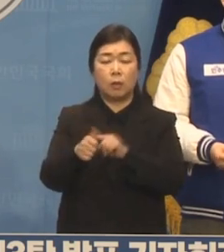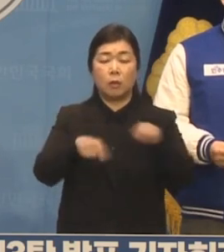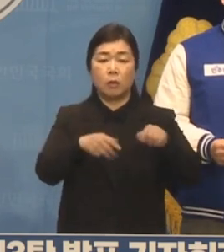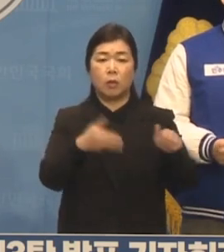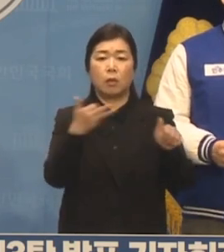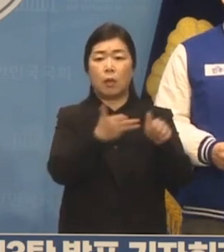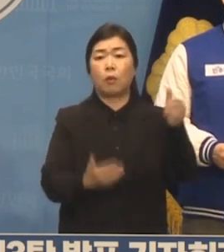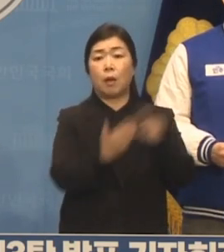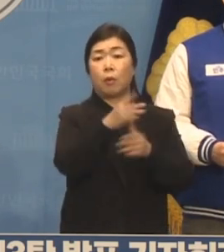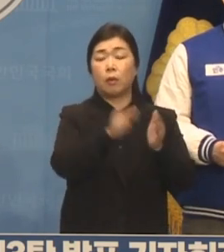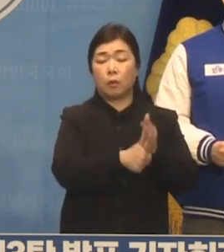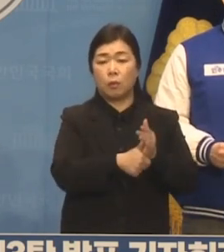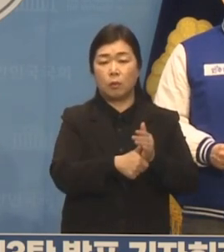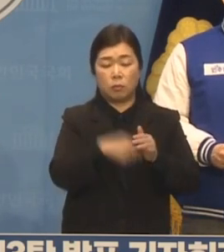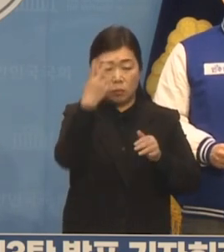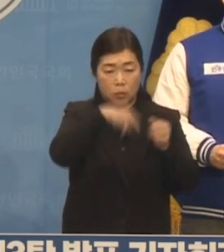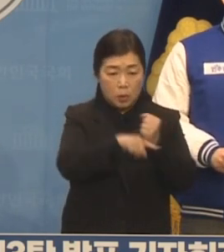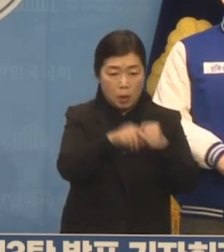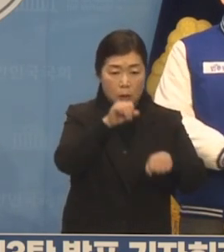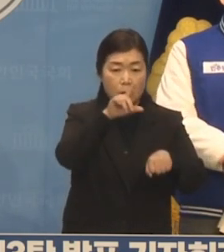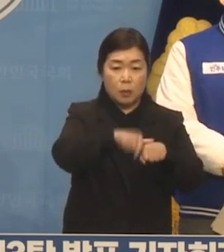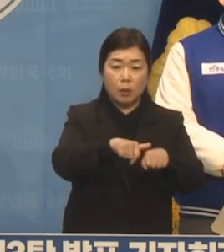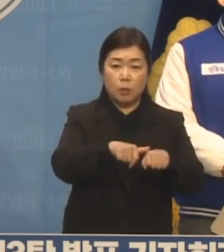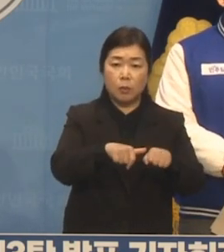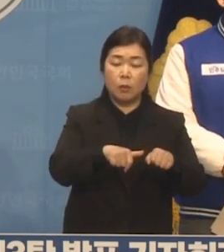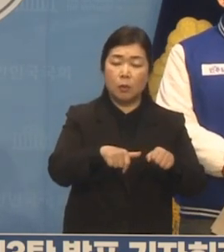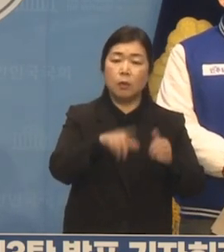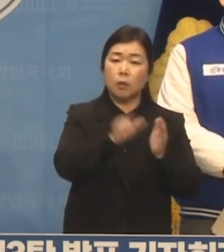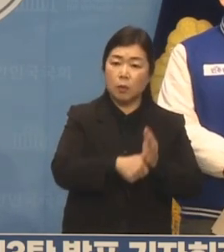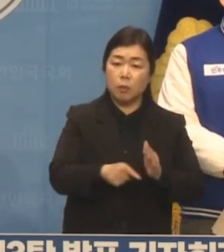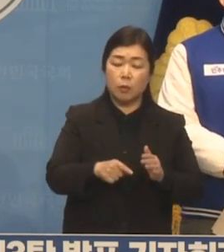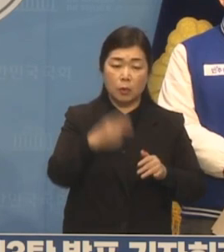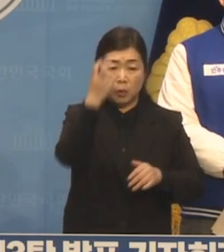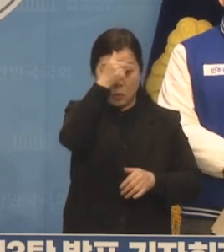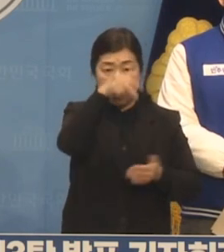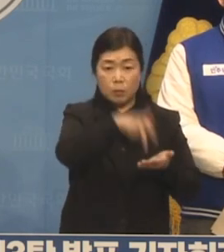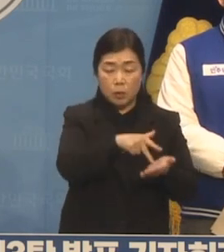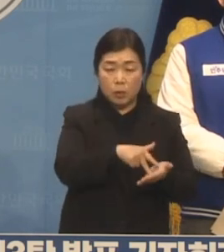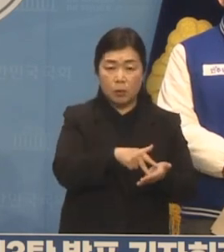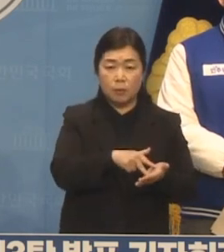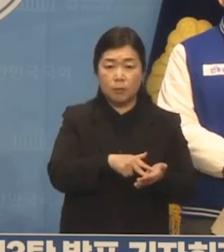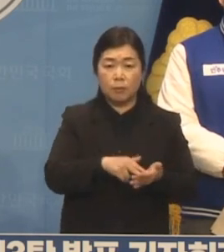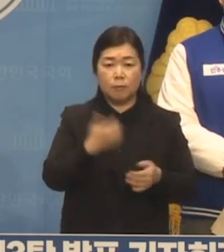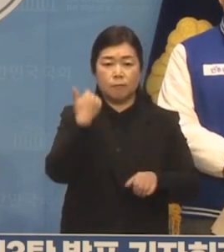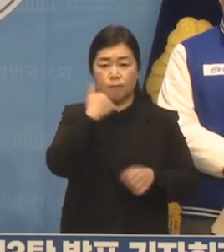수사에서도 경찰은 정치적 중립 의무를 망각한 채 정치적